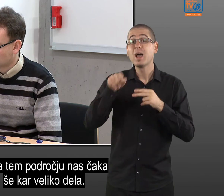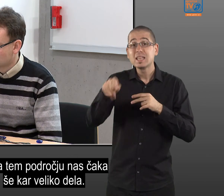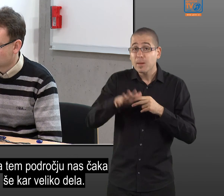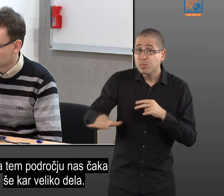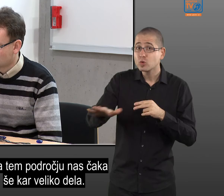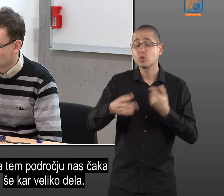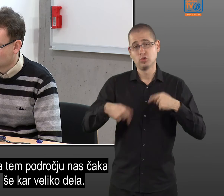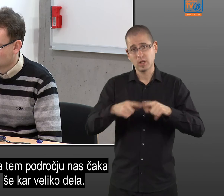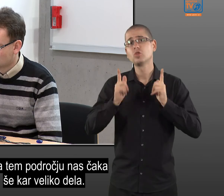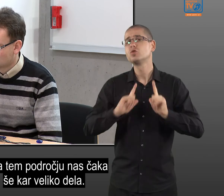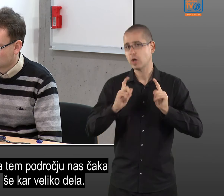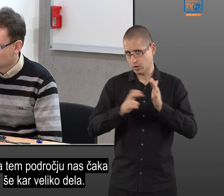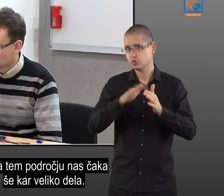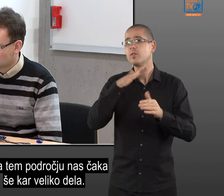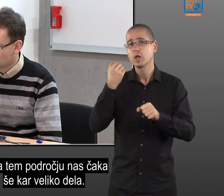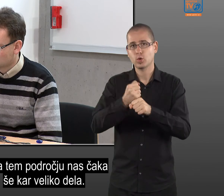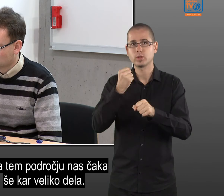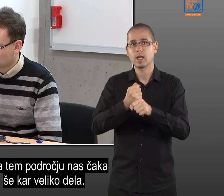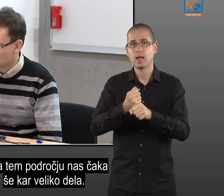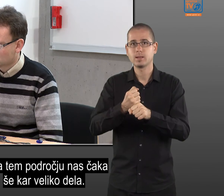področju nas čaka še kar veliko dela.